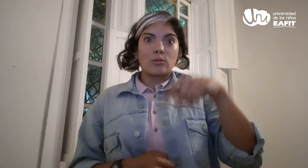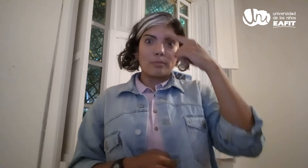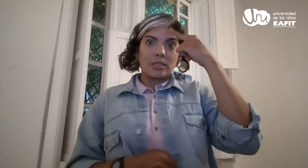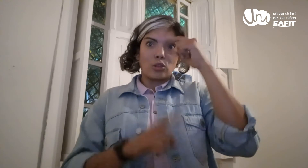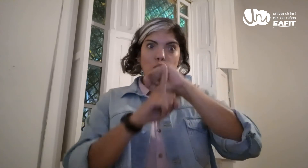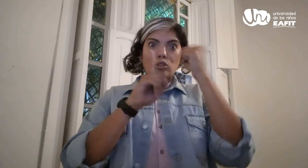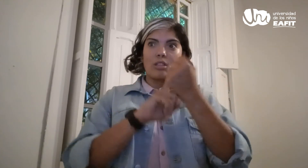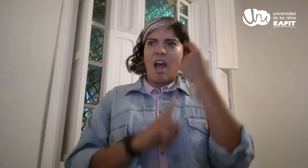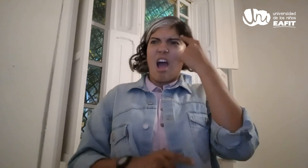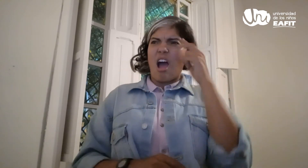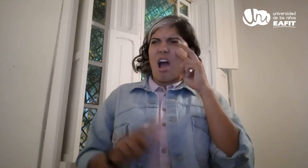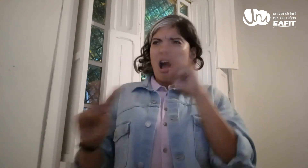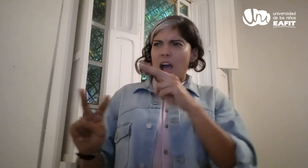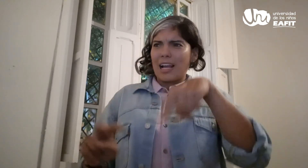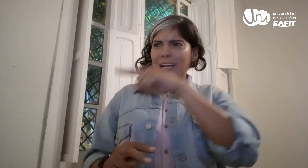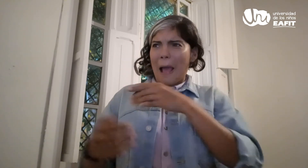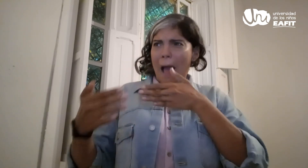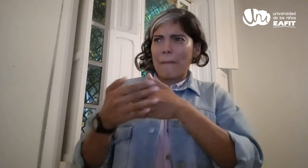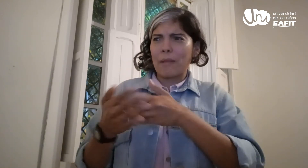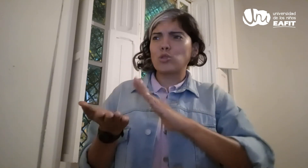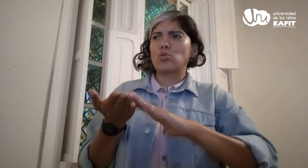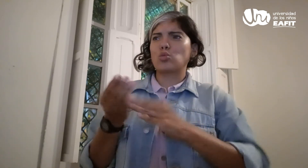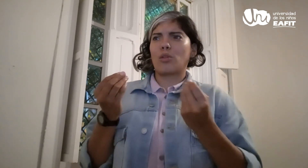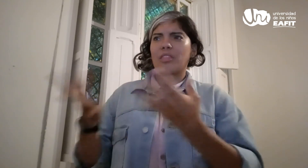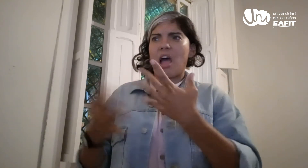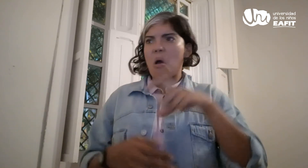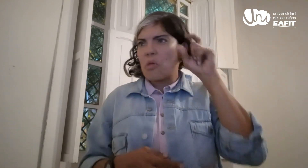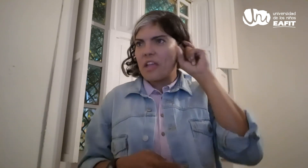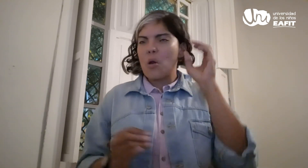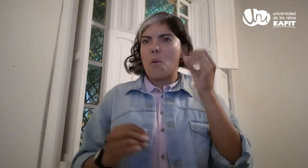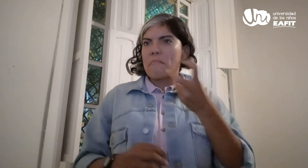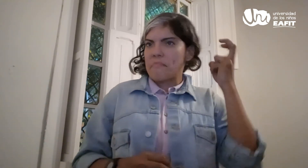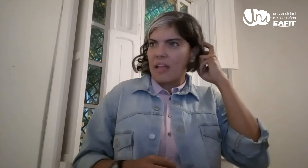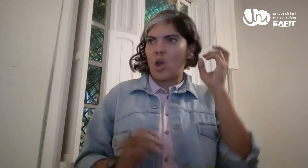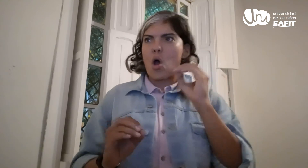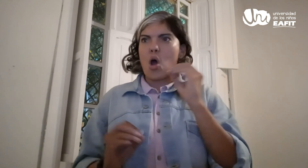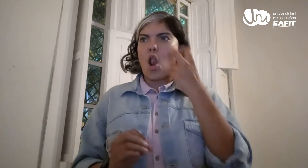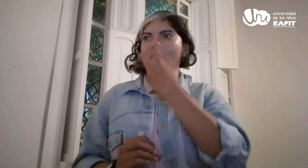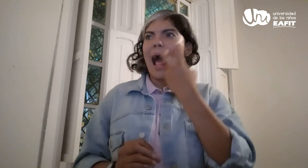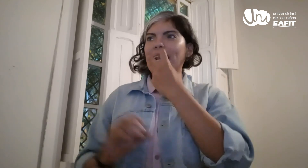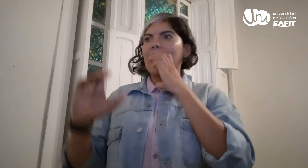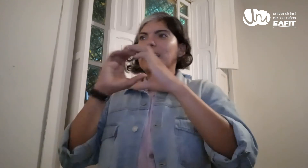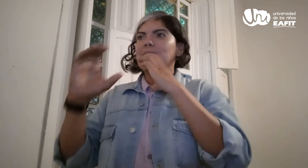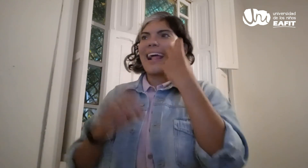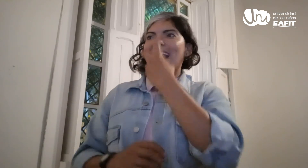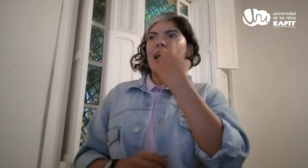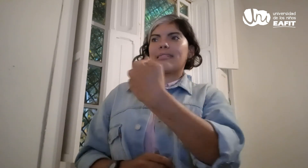caso de otros idiomas. Es pertinente entonces que la sociedad comprenda que la solución no es el uso del implante coclear, del